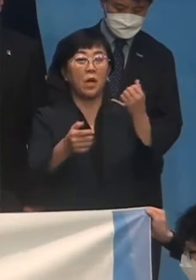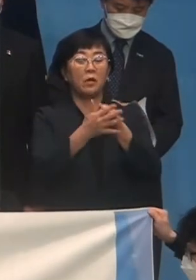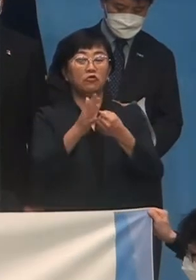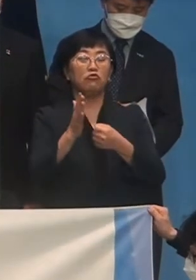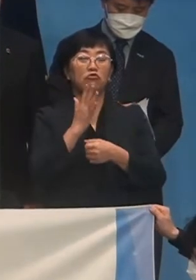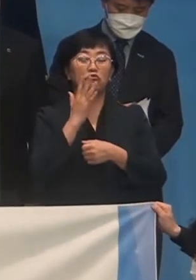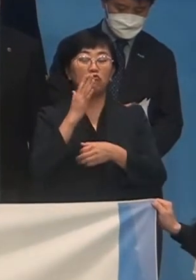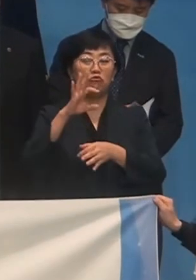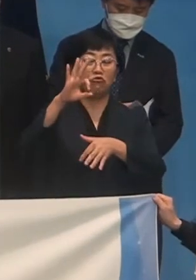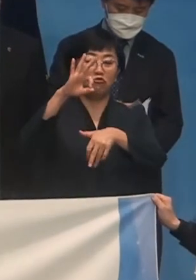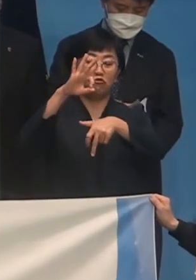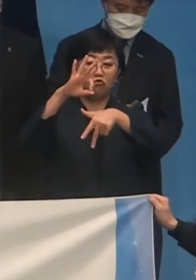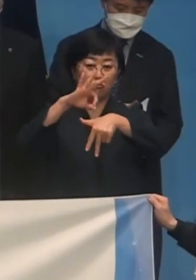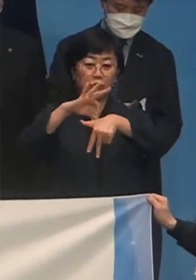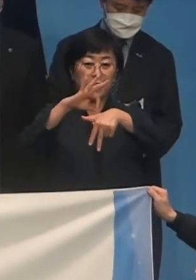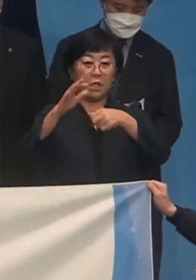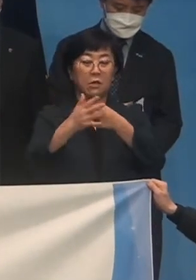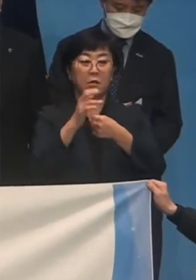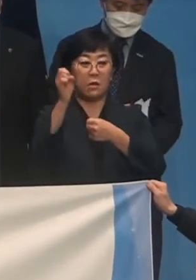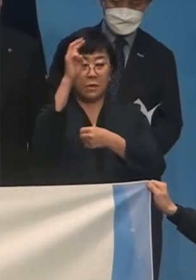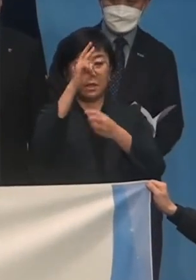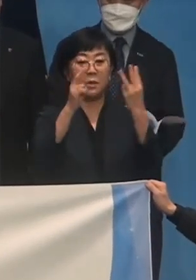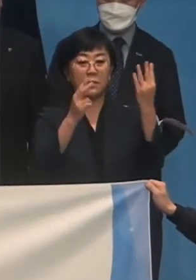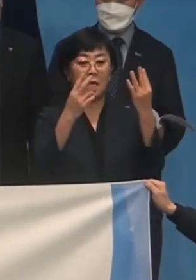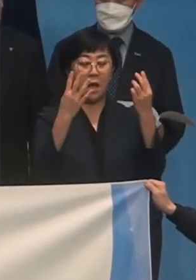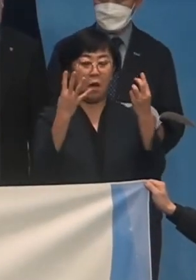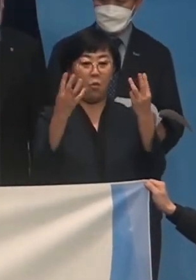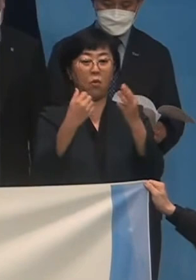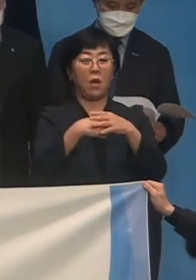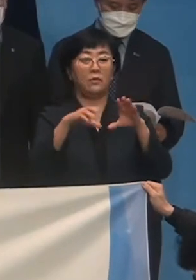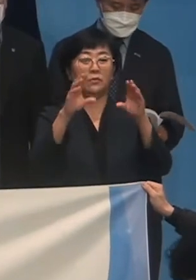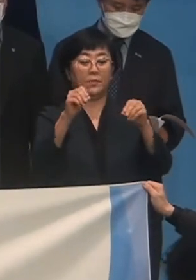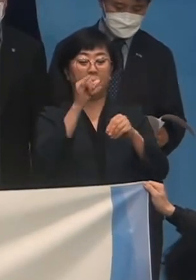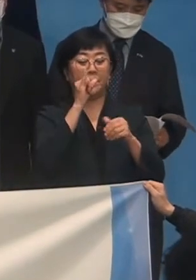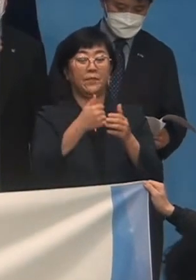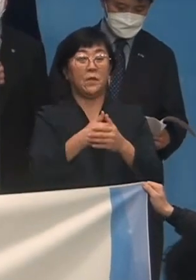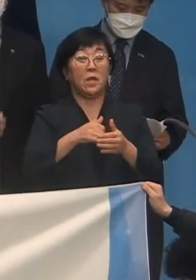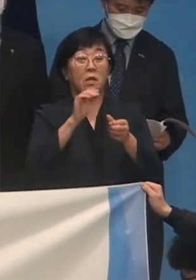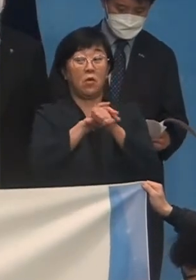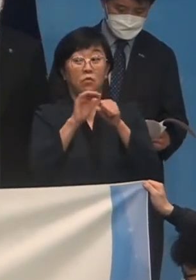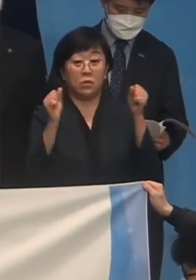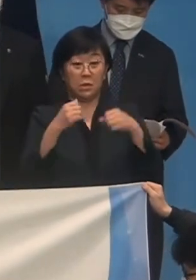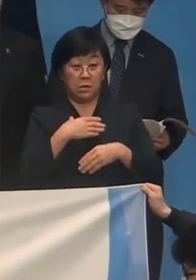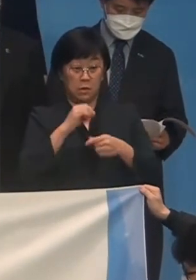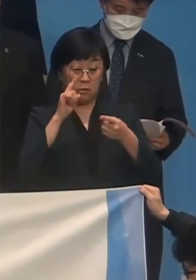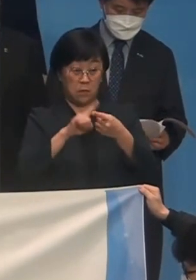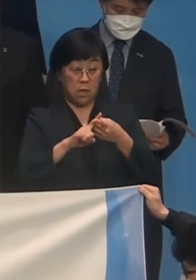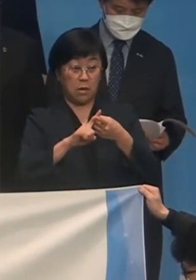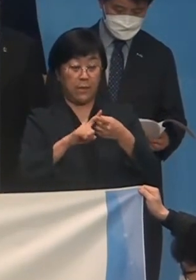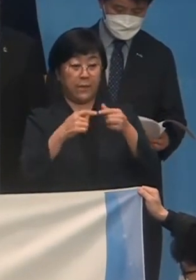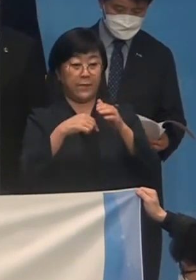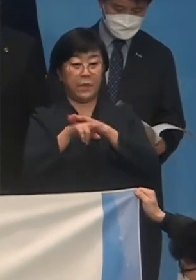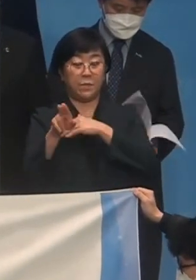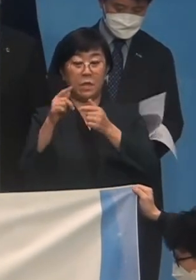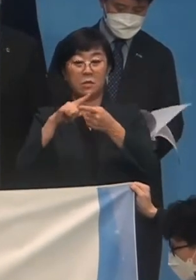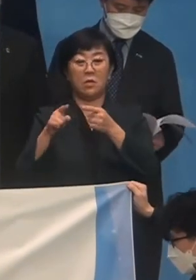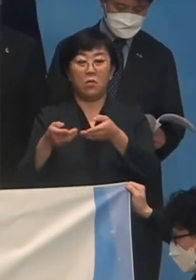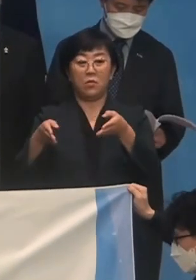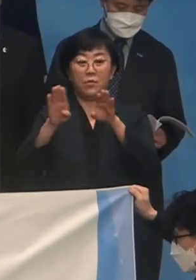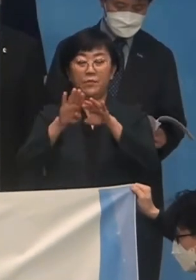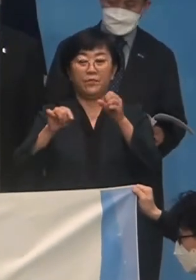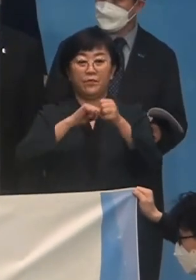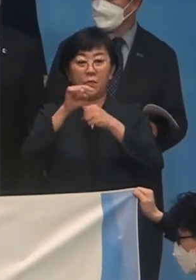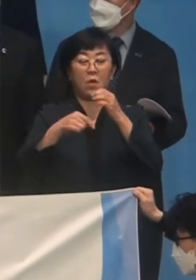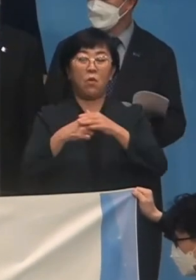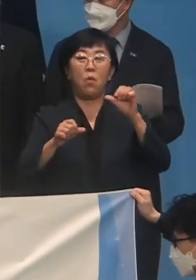울진의 진화물 3, 4호기가 갑작스럽게 중단되었습니다. 경상북도 안전에 대한 우려로 PP시설로 인식된